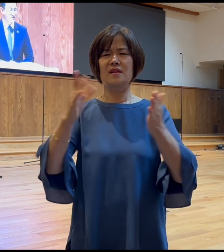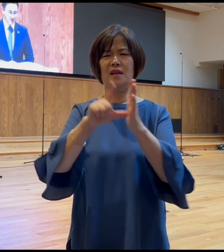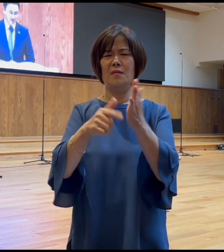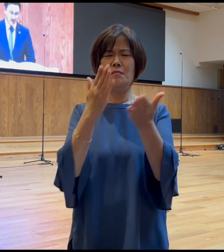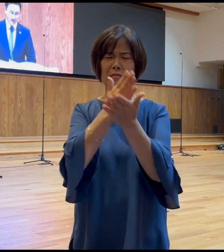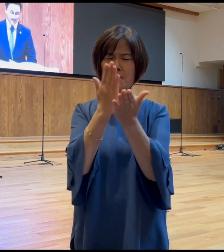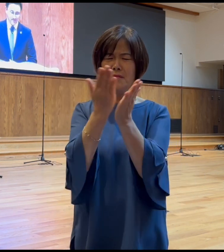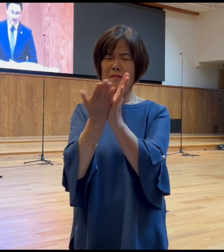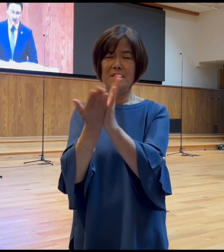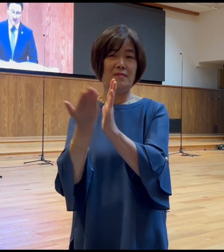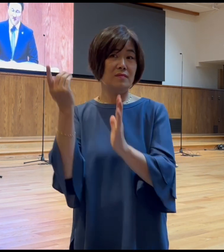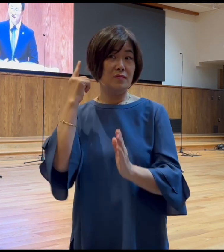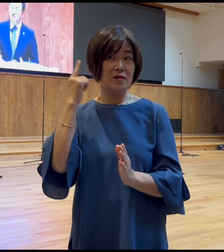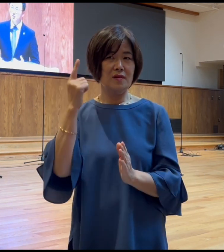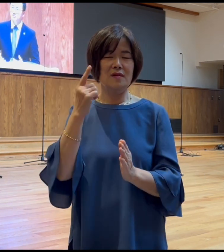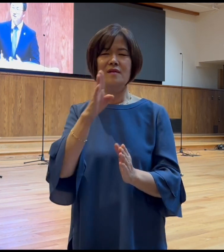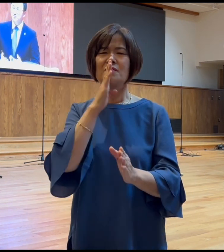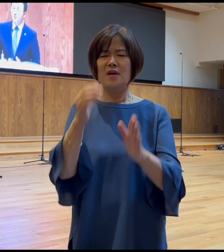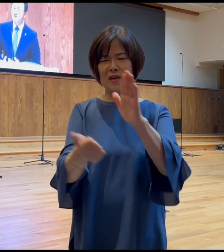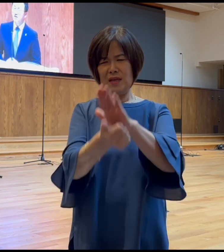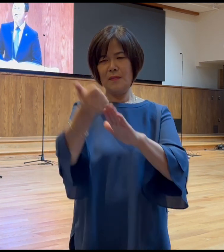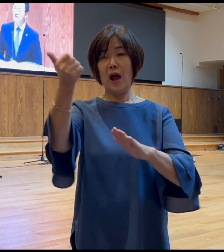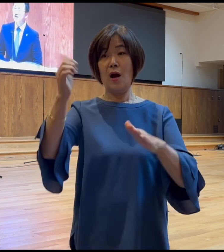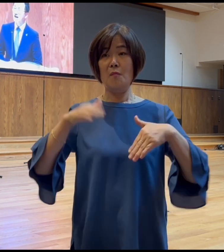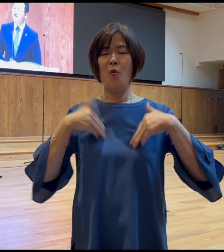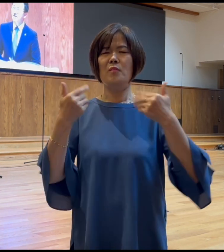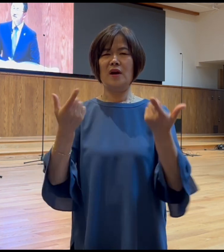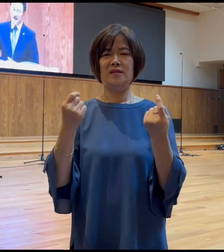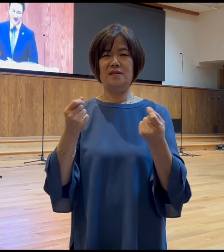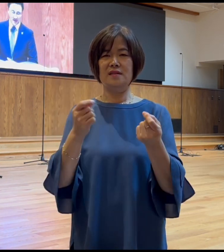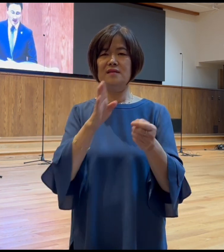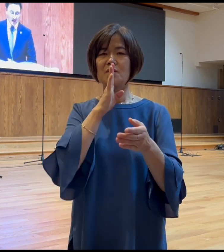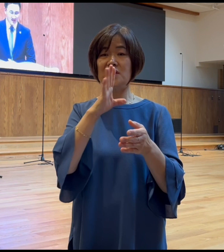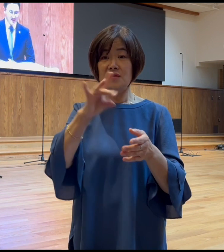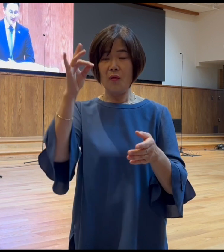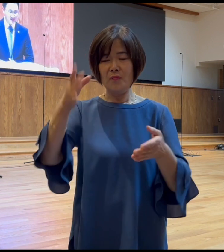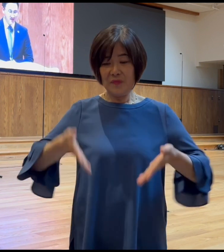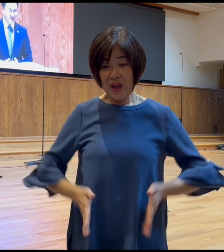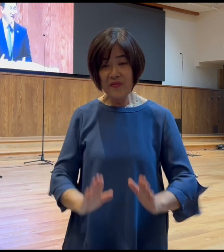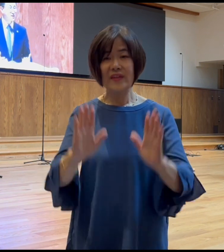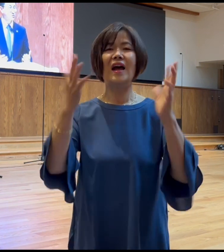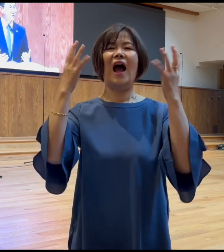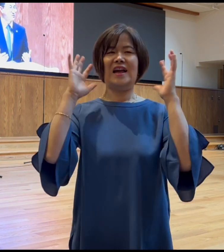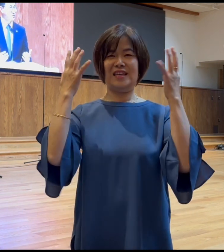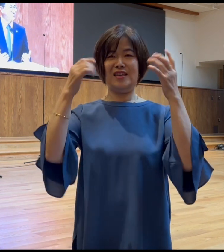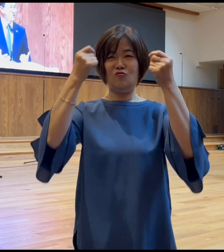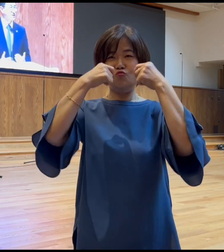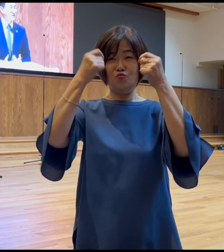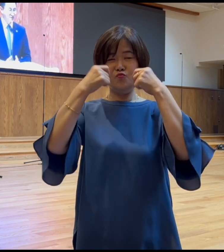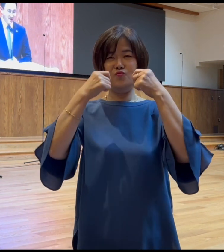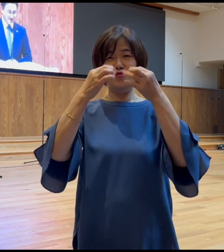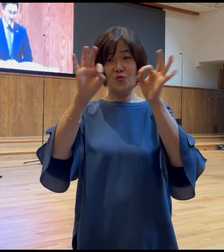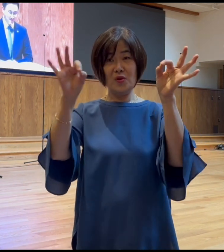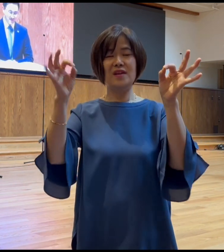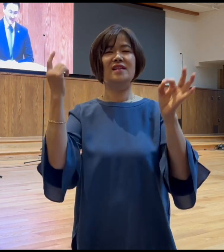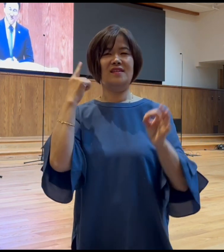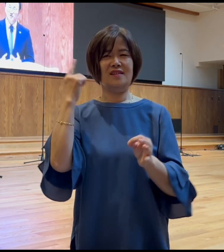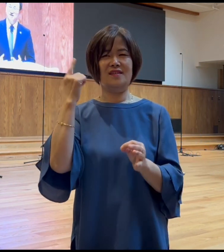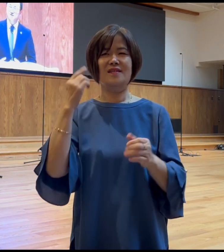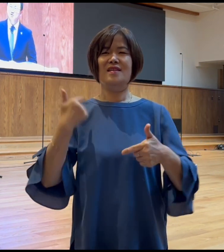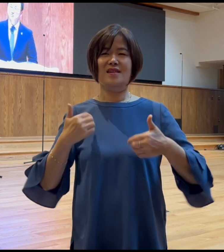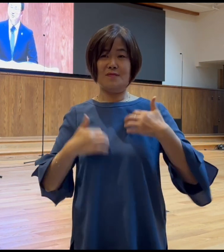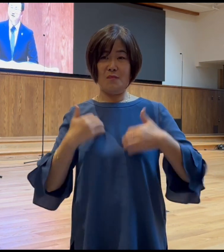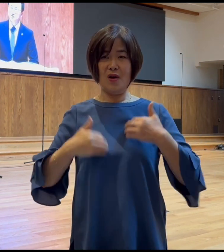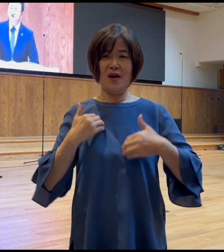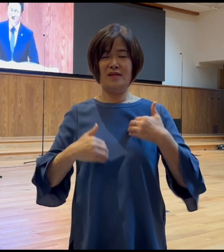소리를 듣습니다. 희망찬 봄처럼 갓 태어난 아기, 그 아기의 울음소리를 들으면서